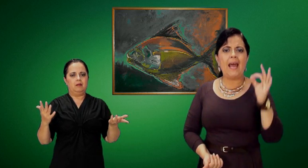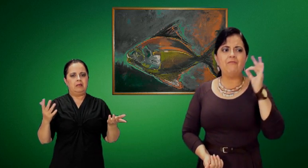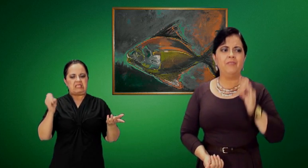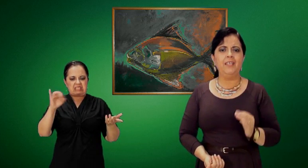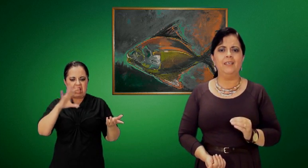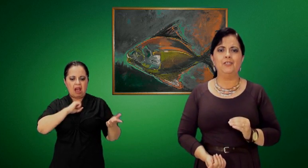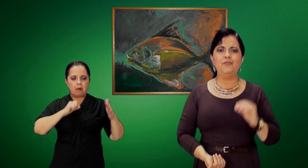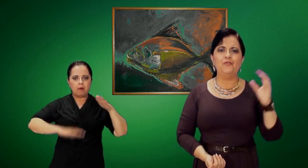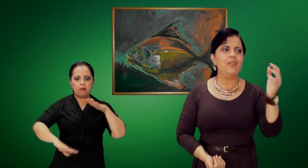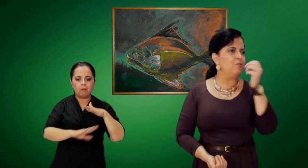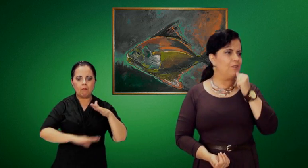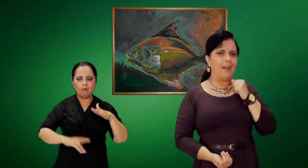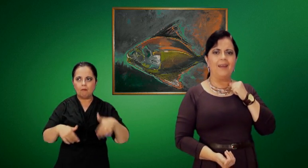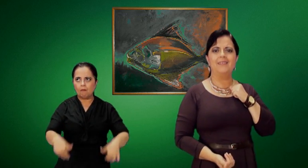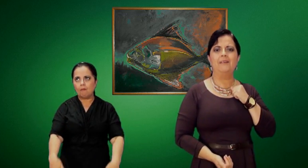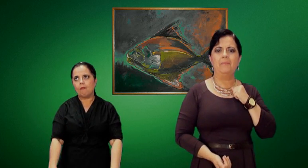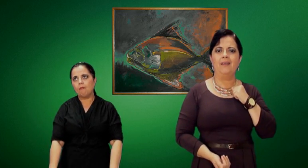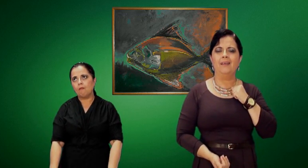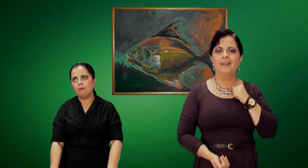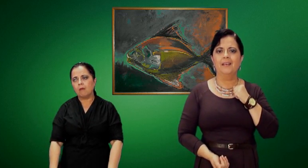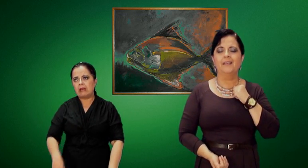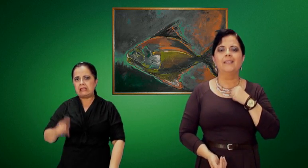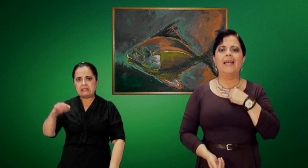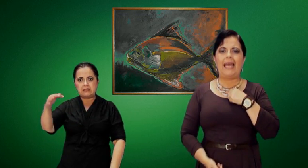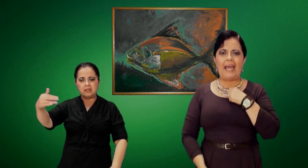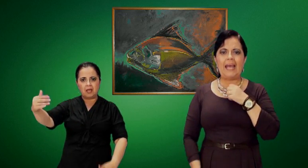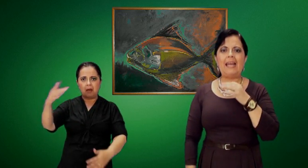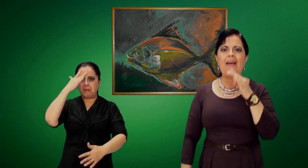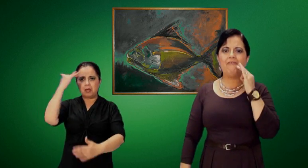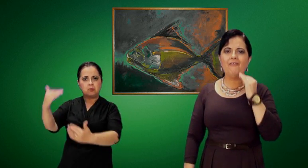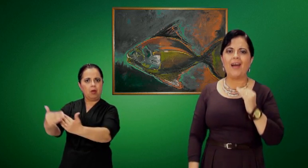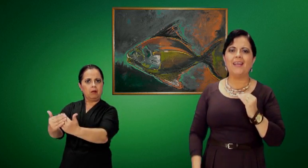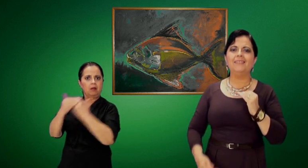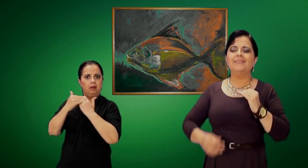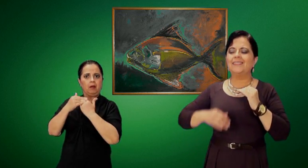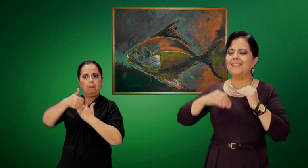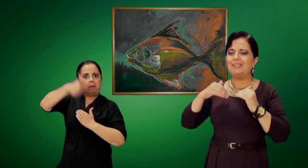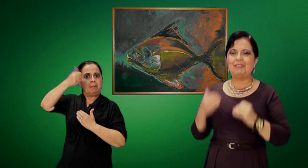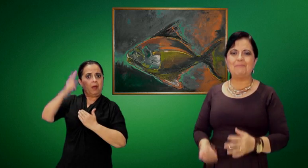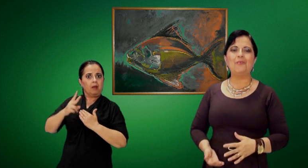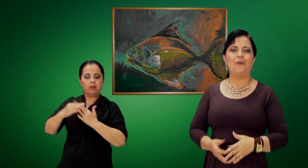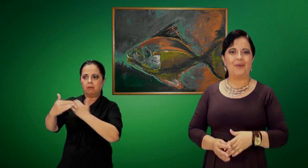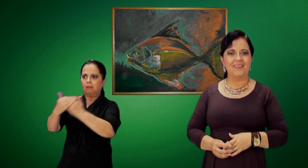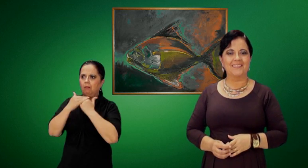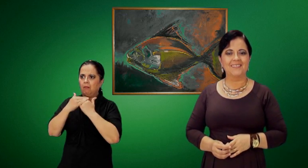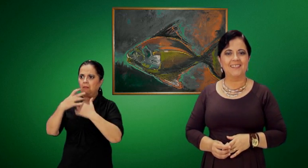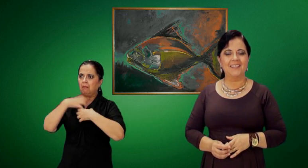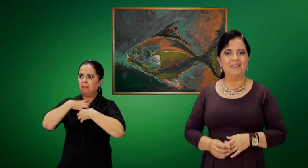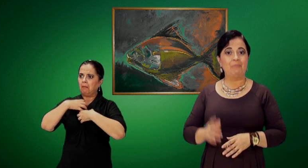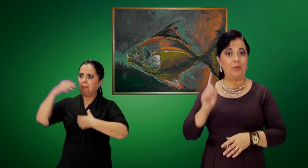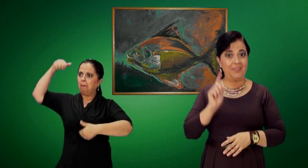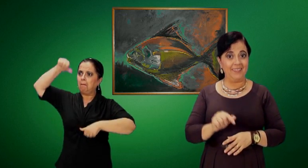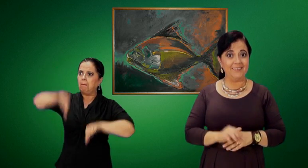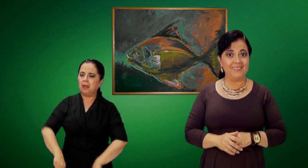primeira palavrinha difícil que ela receber, ela vai se sentir pior.